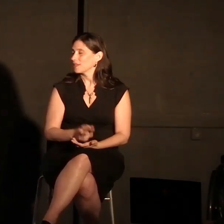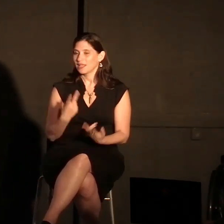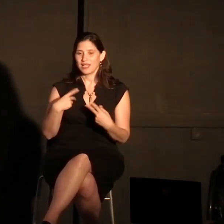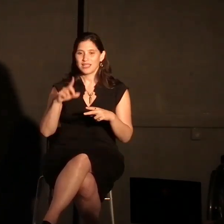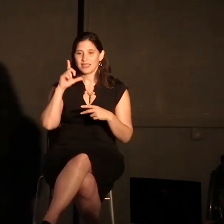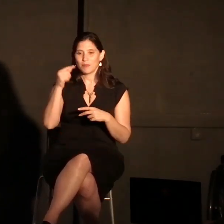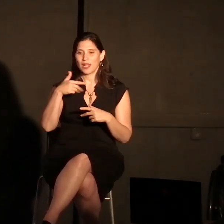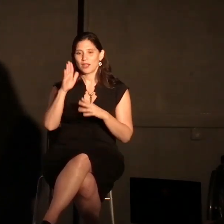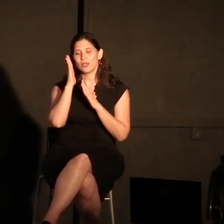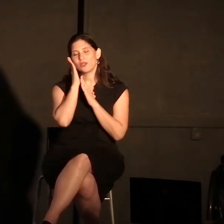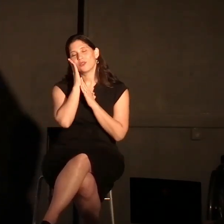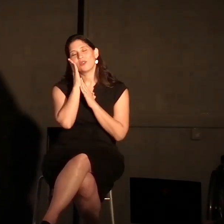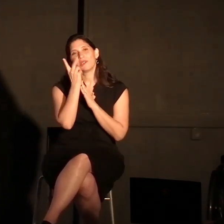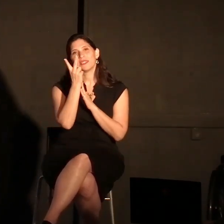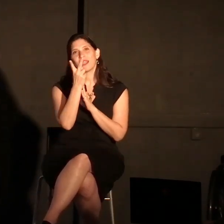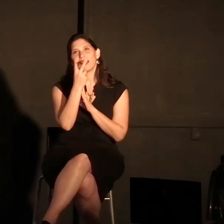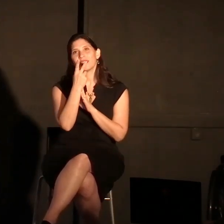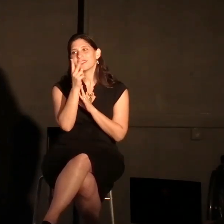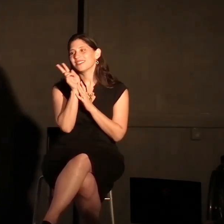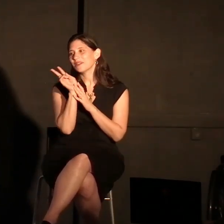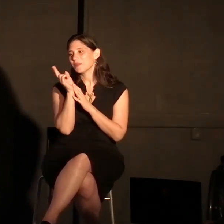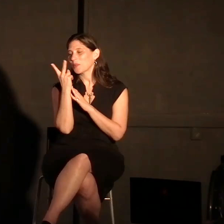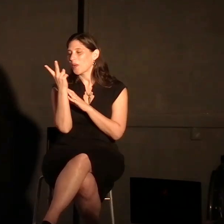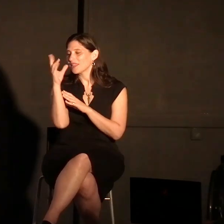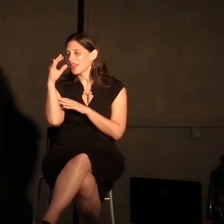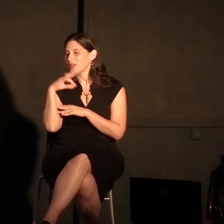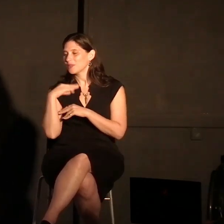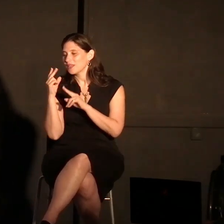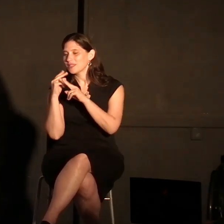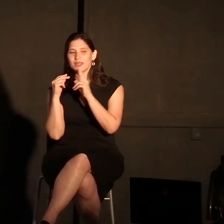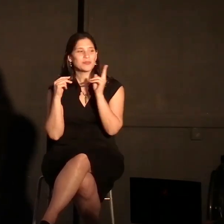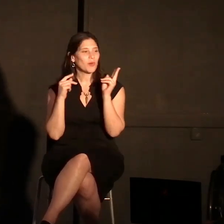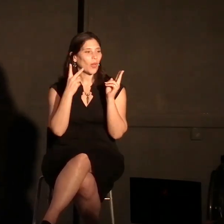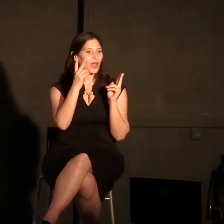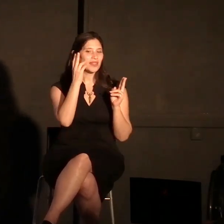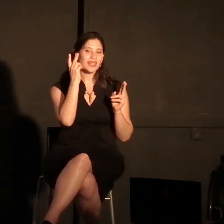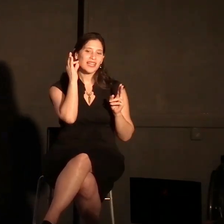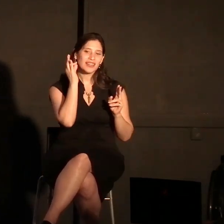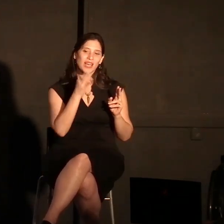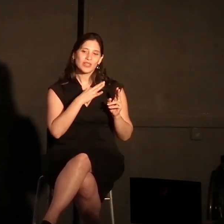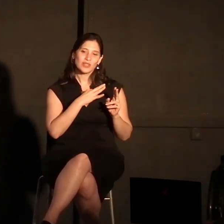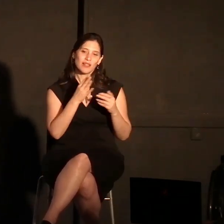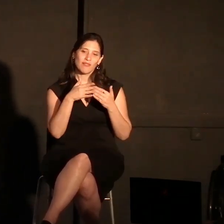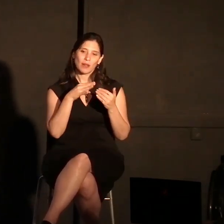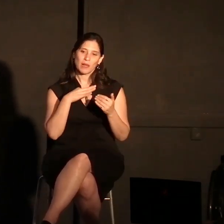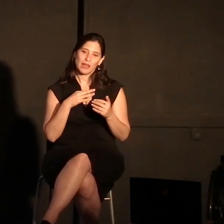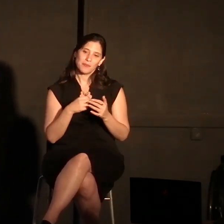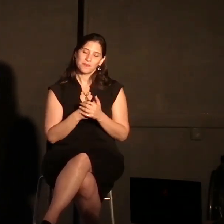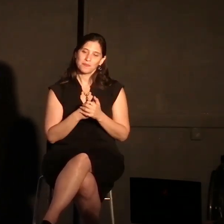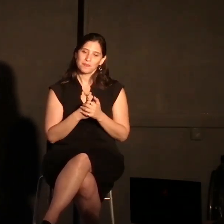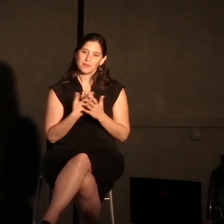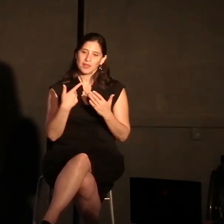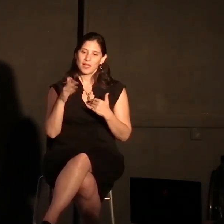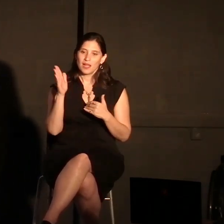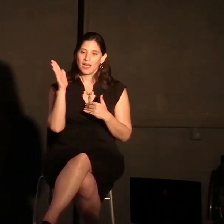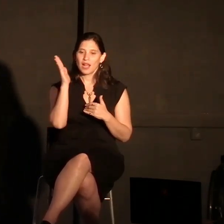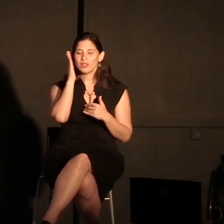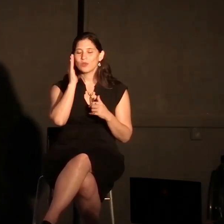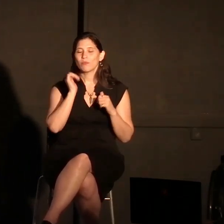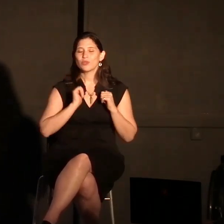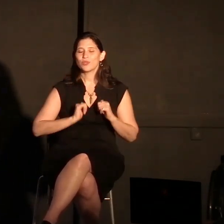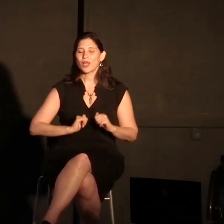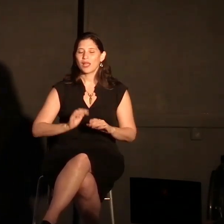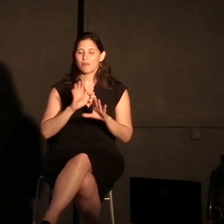הלכתי לישון מסתכלת צד ימין רואה את הילד שלי מסתכלת צד שמאל רואה את הילדה שלי ואת בעלי הלכתי לישון